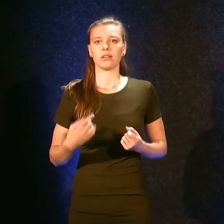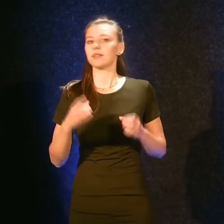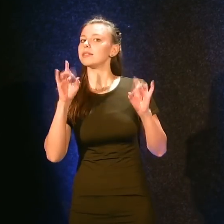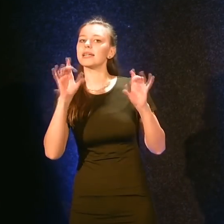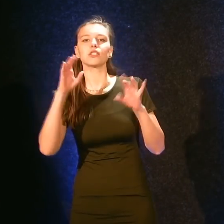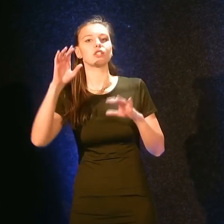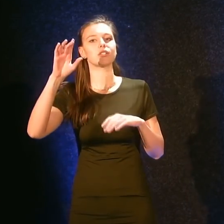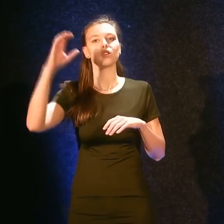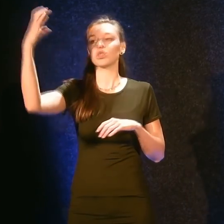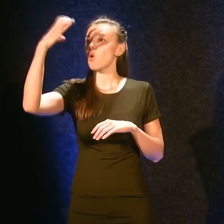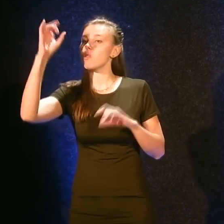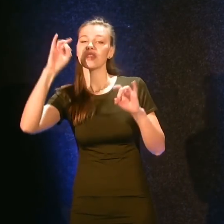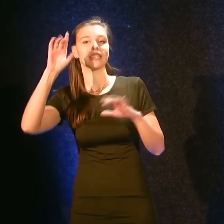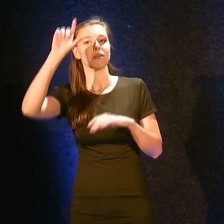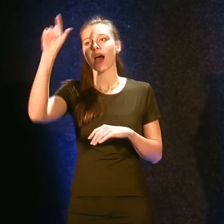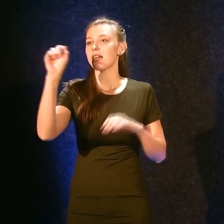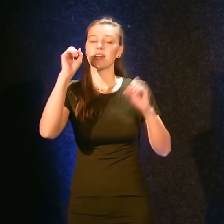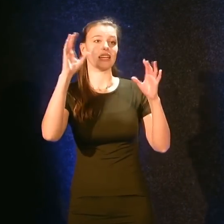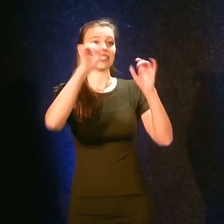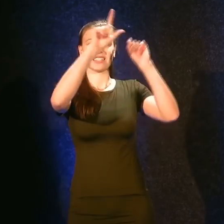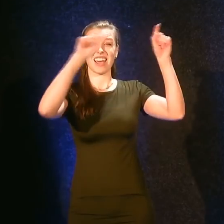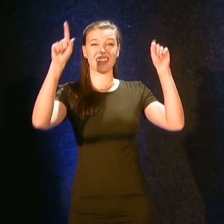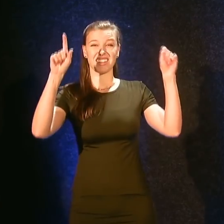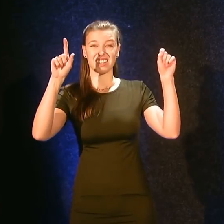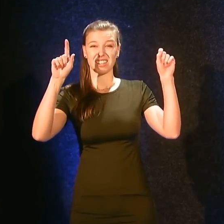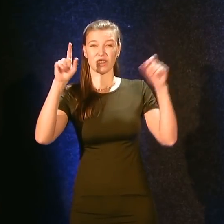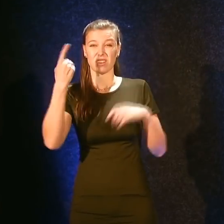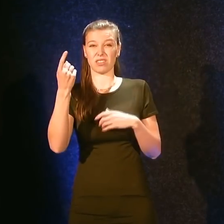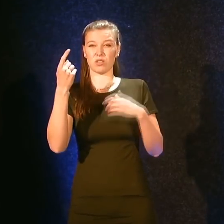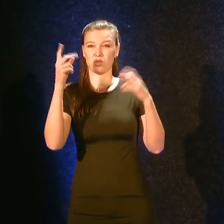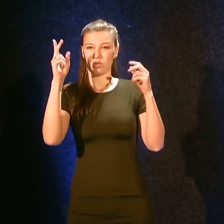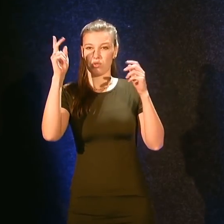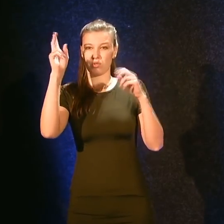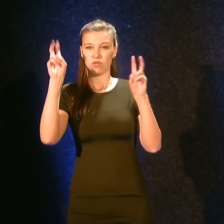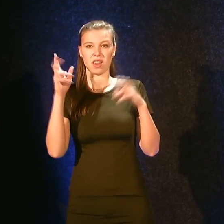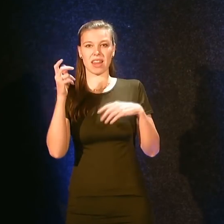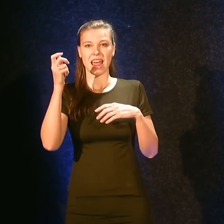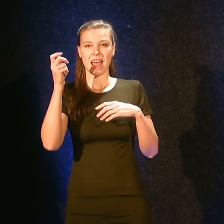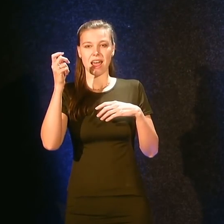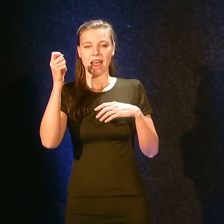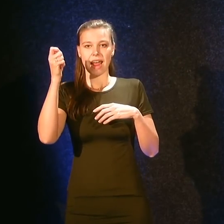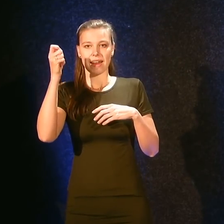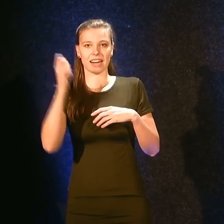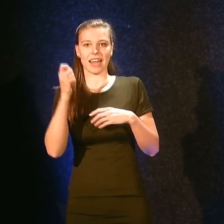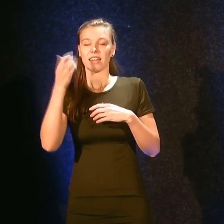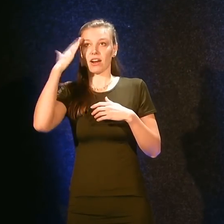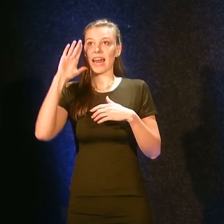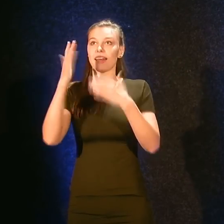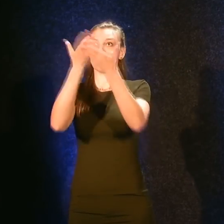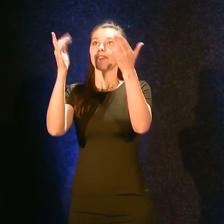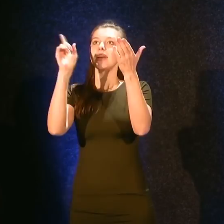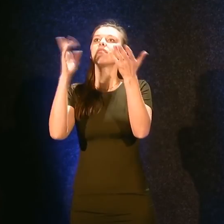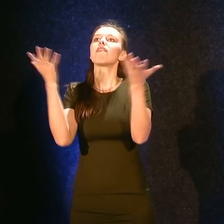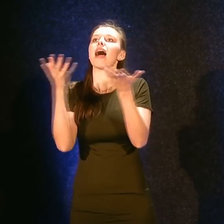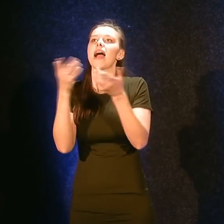er. Vergis je niet, hè? In die tijd waren dat de bakens van herkenning. Daardoor wist je waar je was. Niet gegeten van